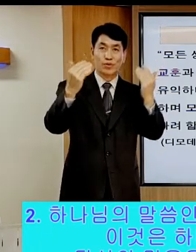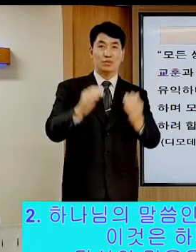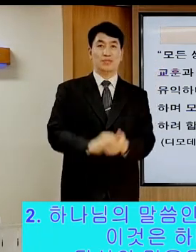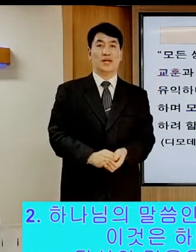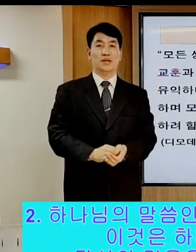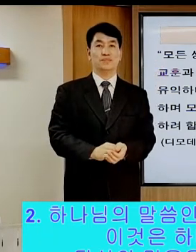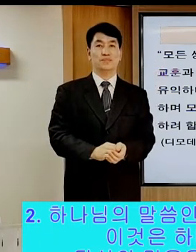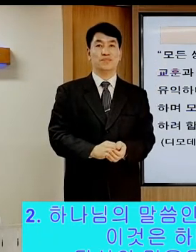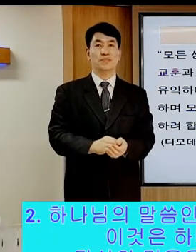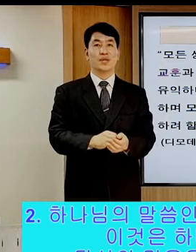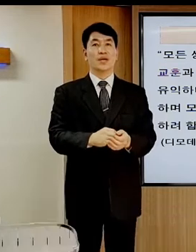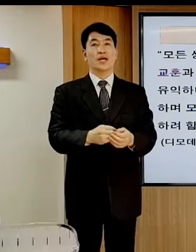것입니다.